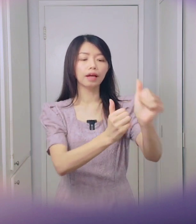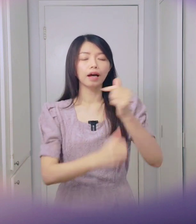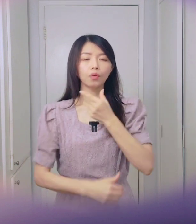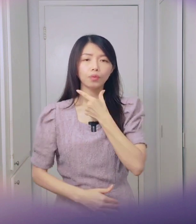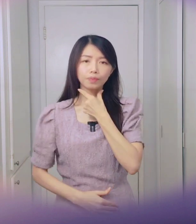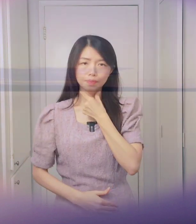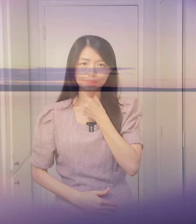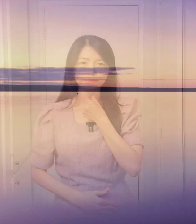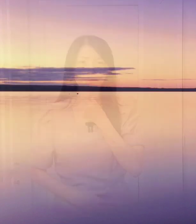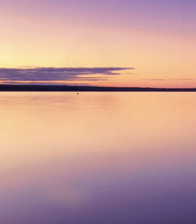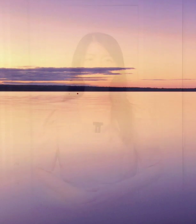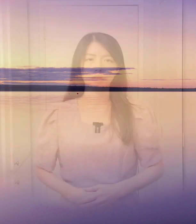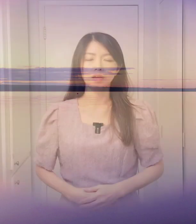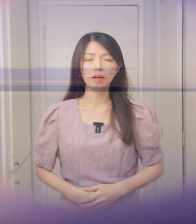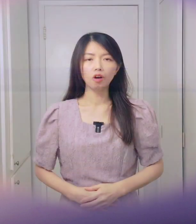따라가오.